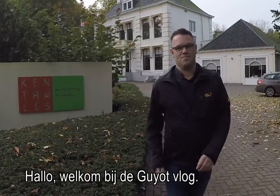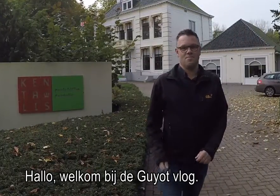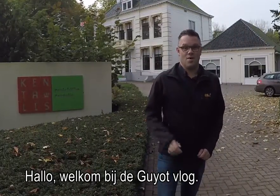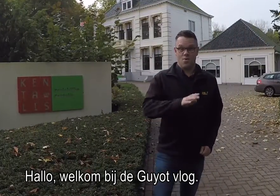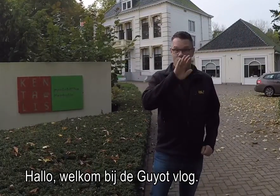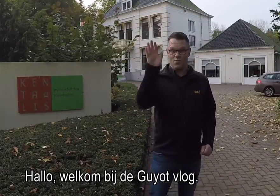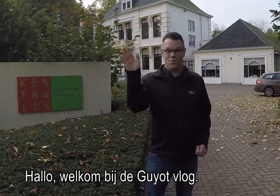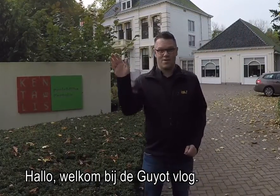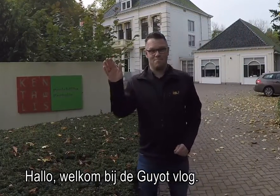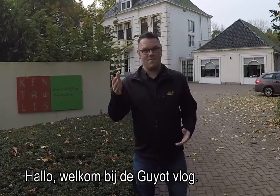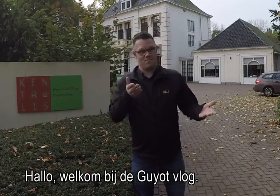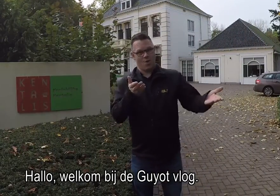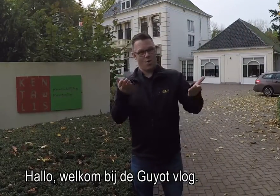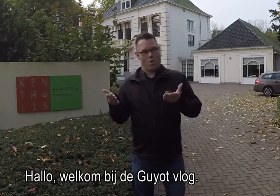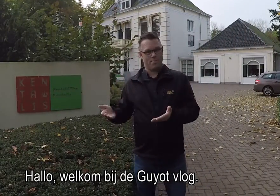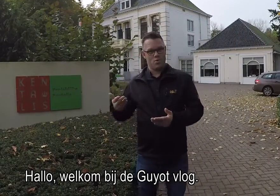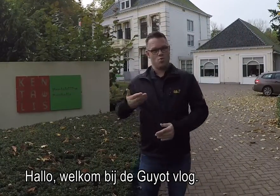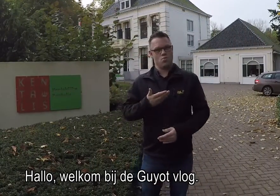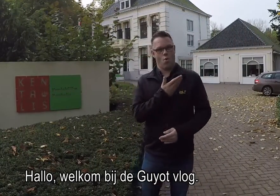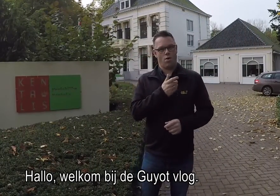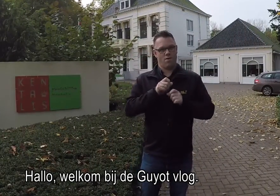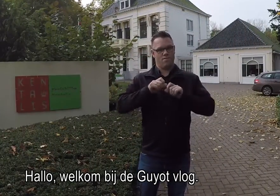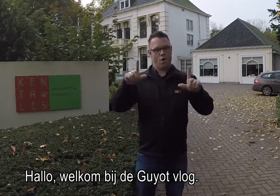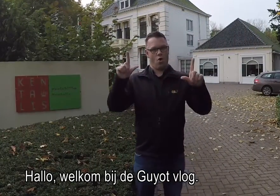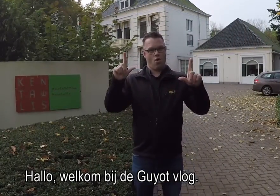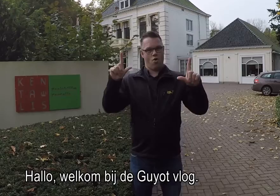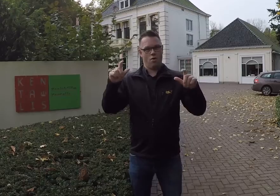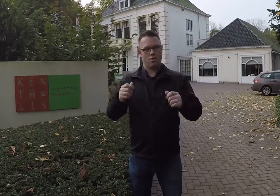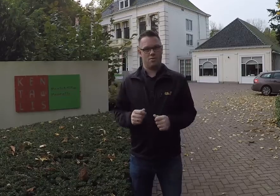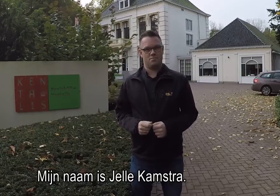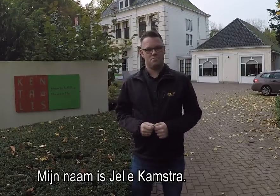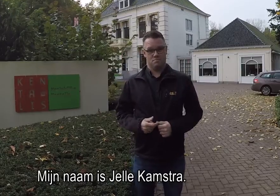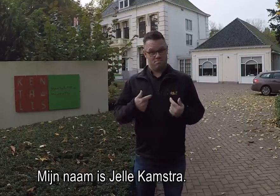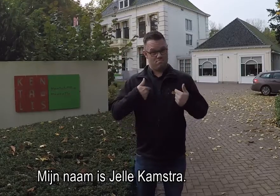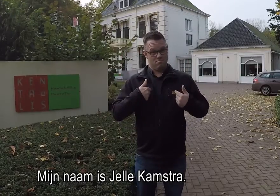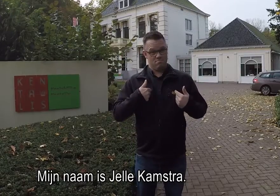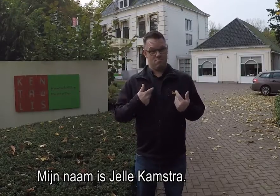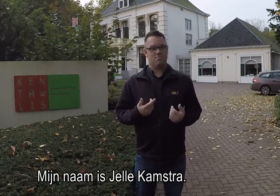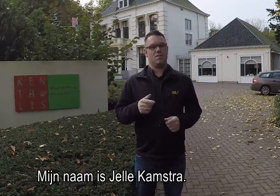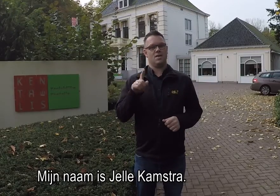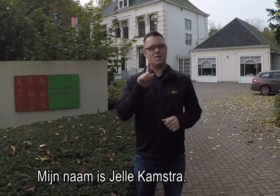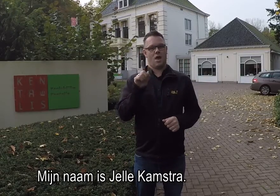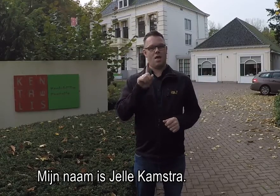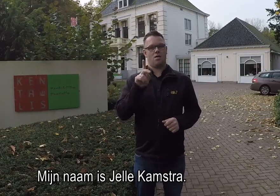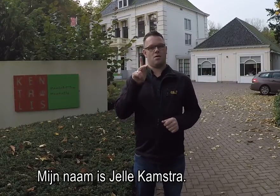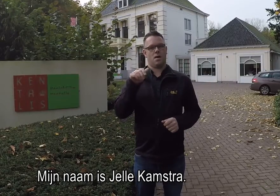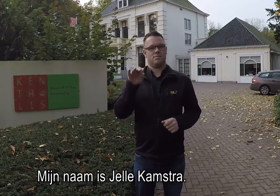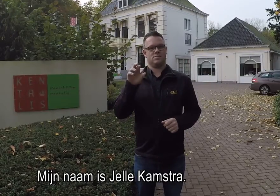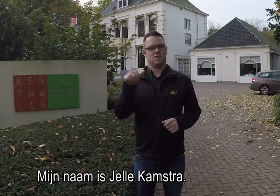Hallo, welkom bij de GUJO-vlog. Mijn naam is Jelle Kamstra.